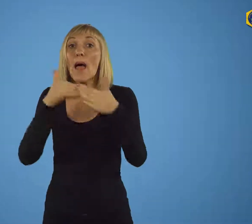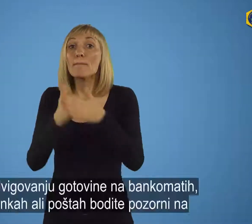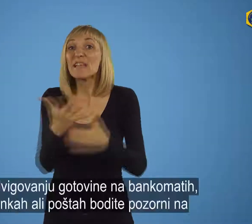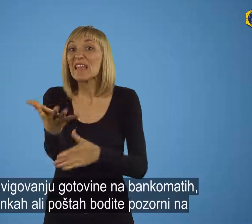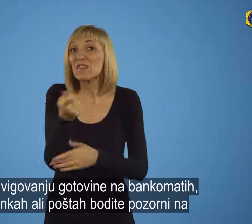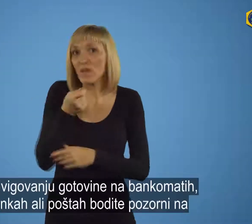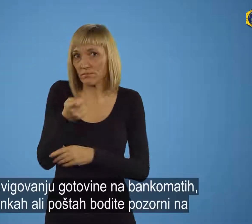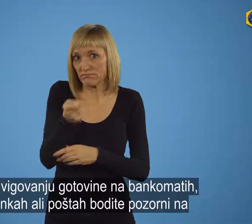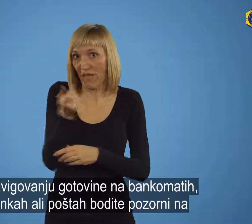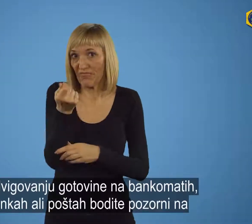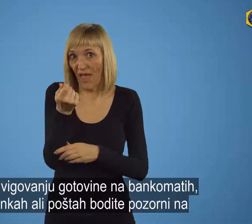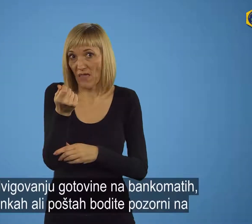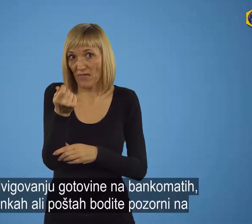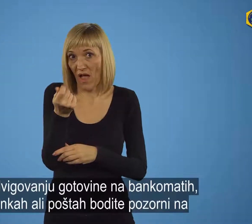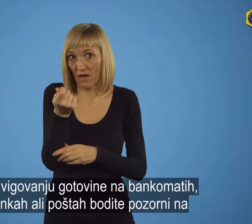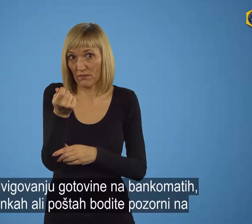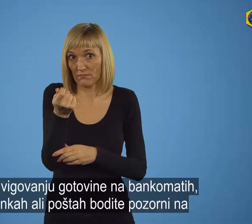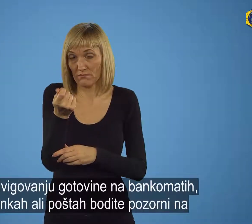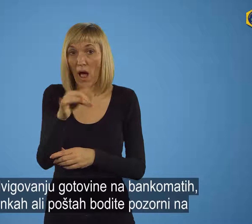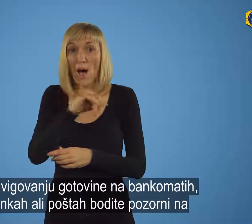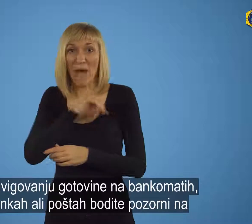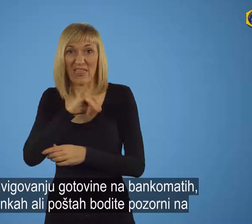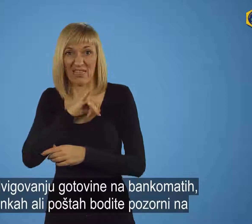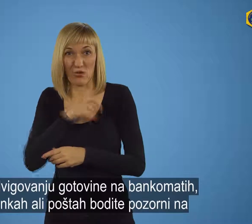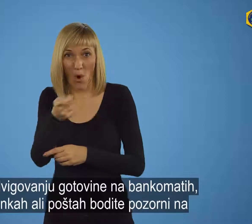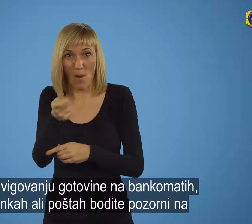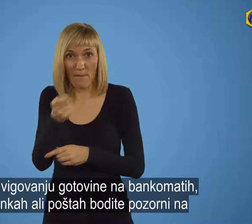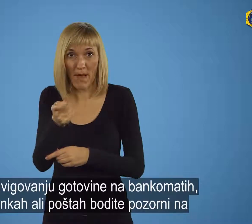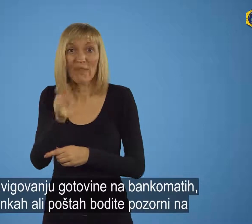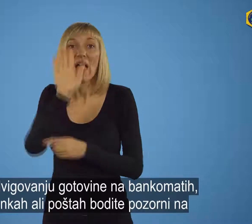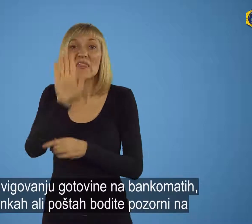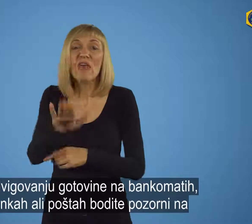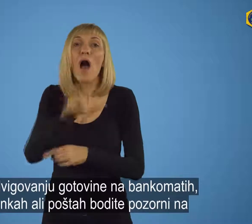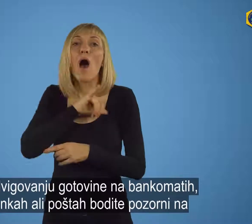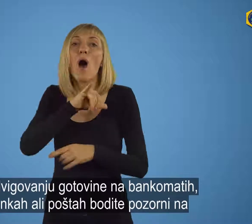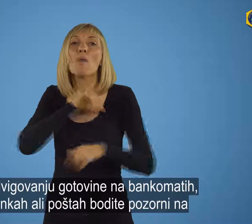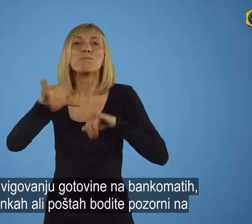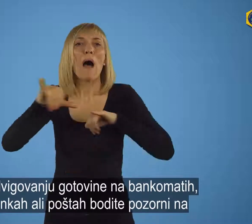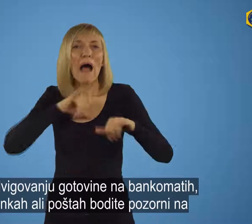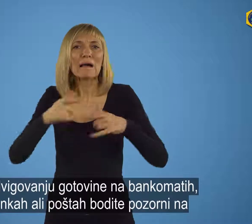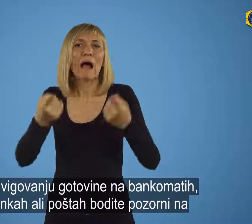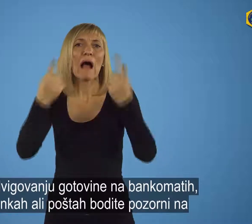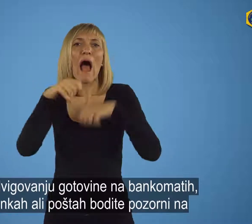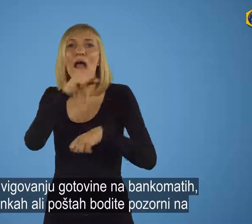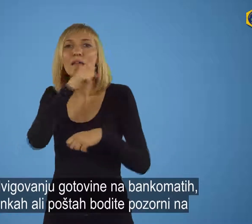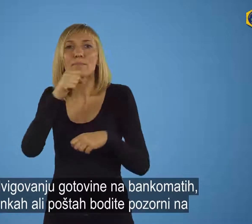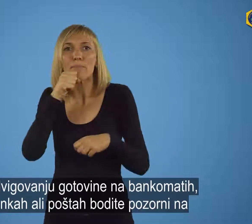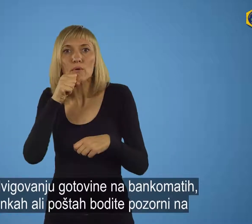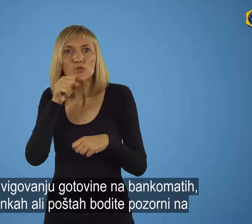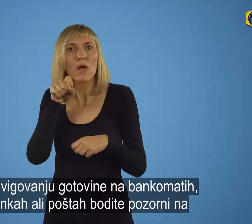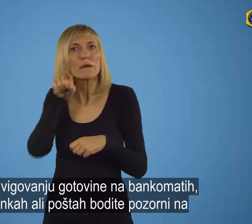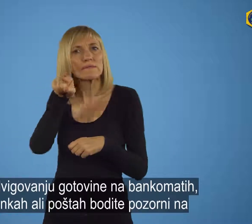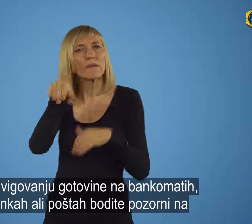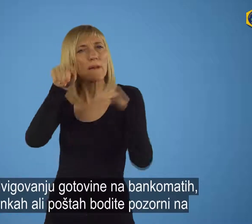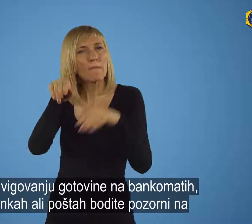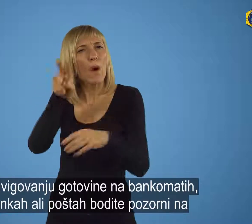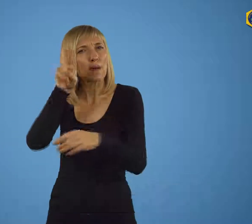Pri dvigovanju gotovine na bankomatih, bankah ali poštah bodite pozorni na osebe, ki vas opazujejo ali